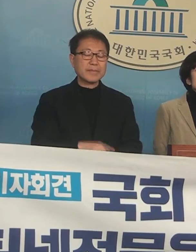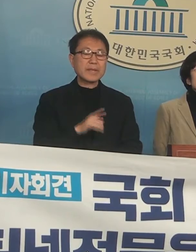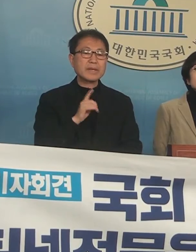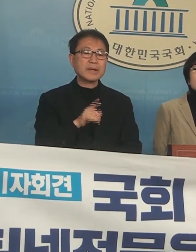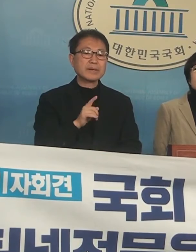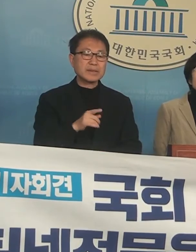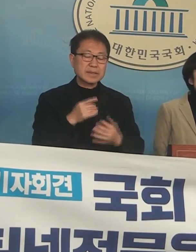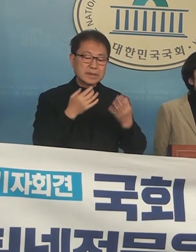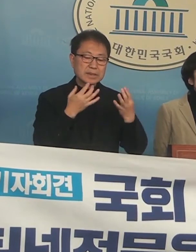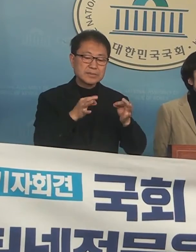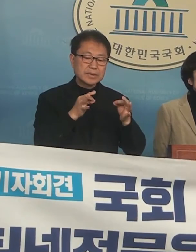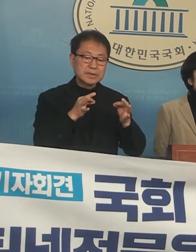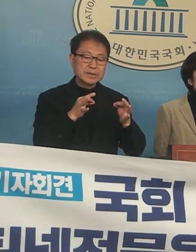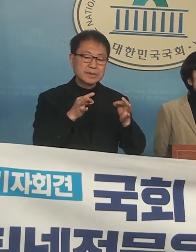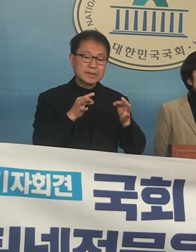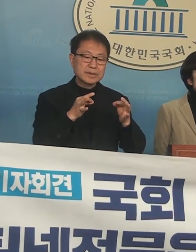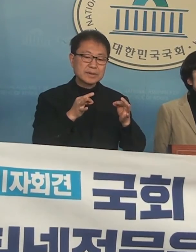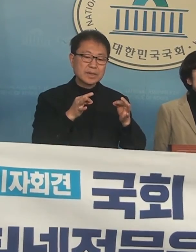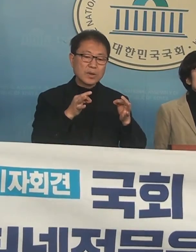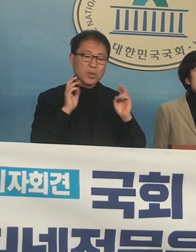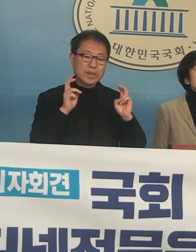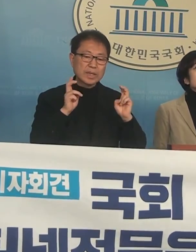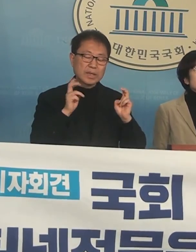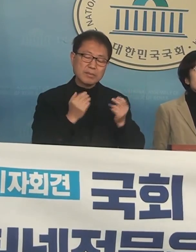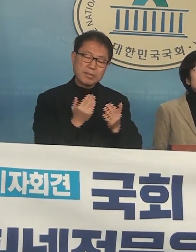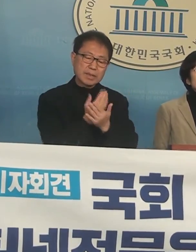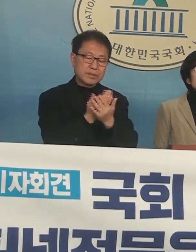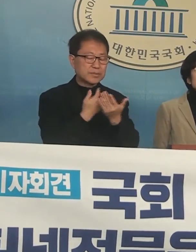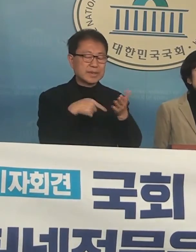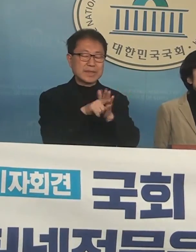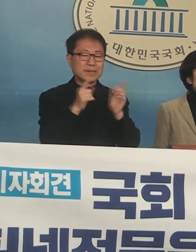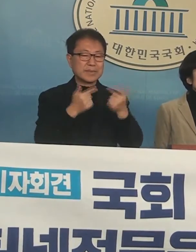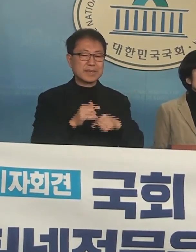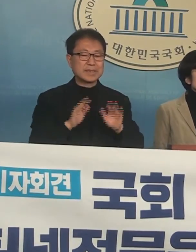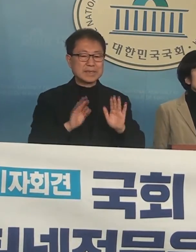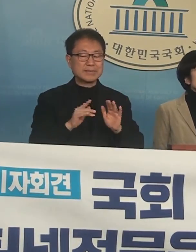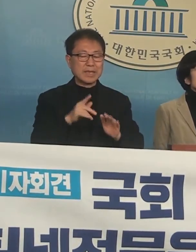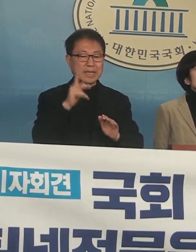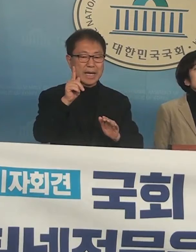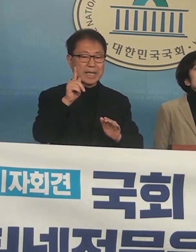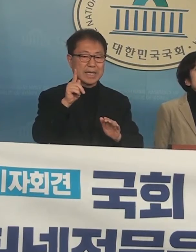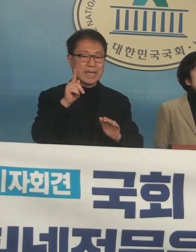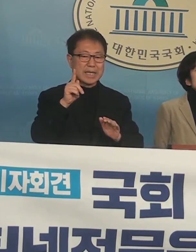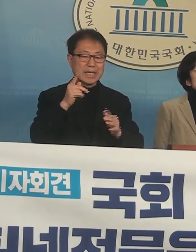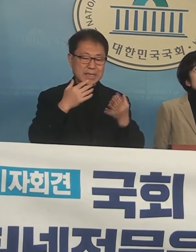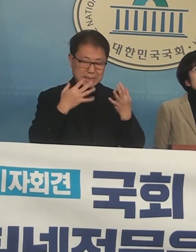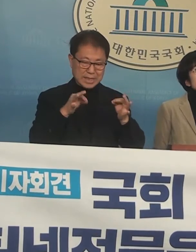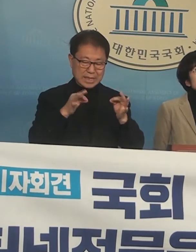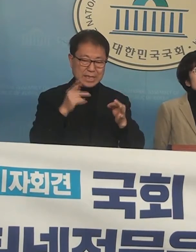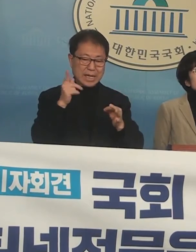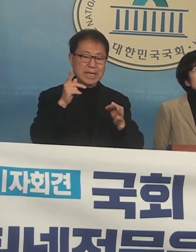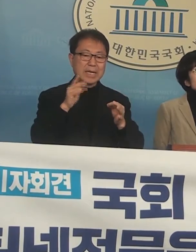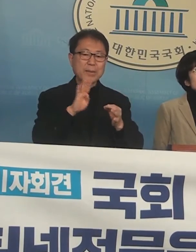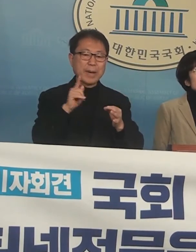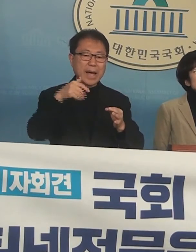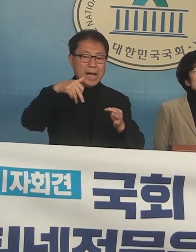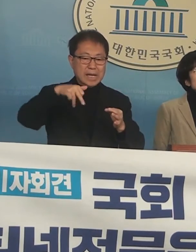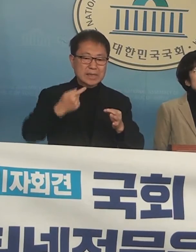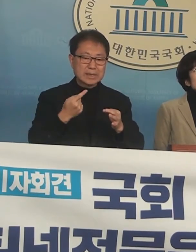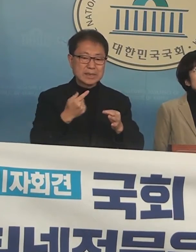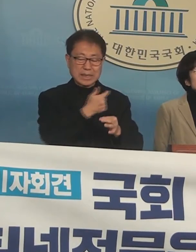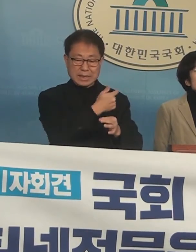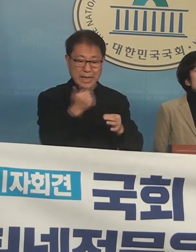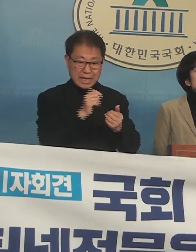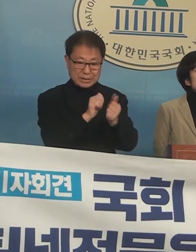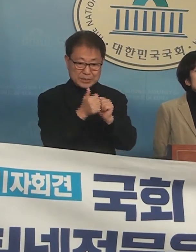이것은 어떤 금융산업의 혁신과 발전을 위함이 아닙니다. 현재 K뱅크 등의 대주주가 되고자